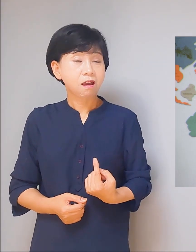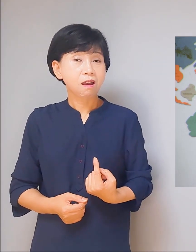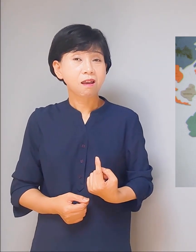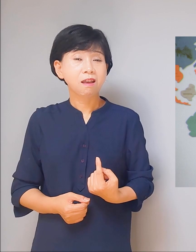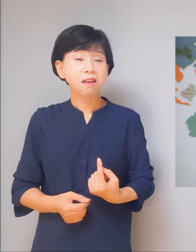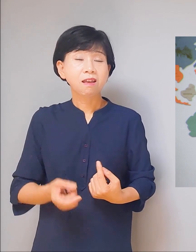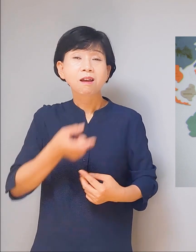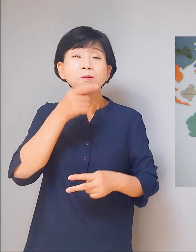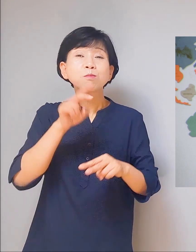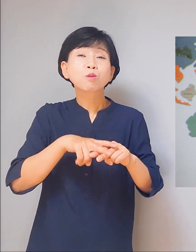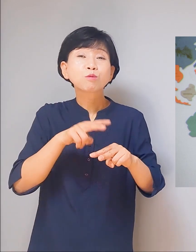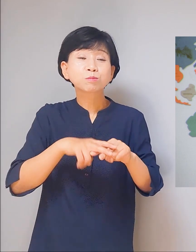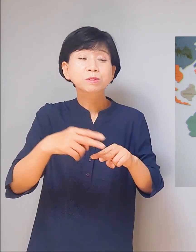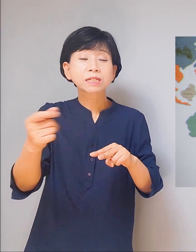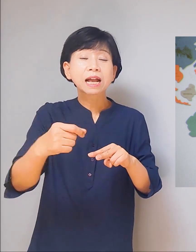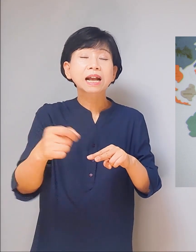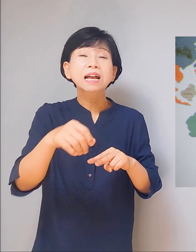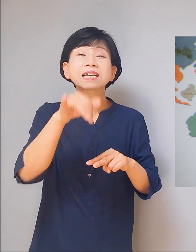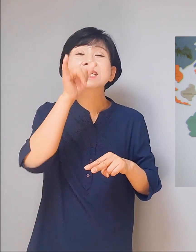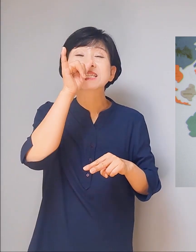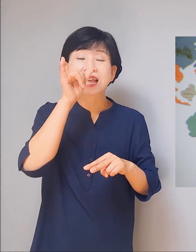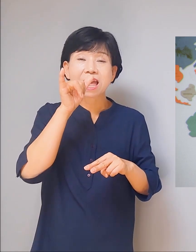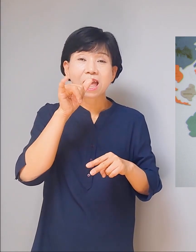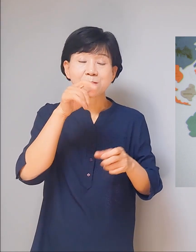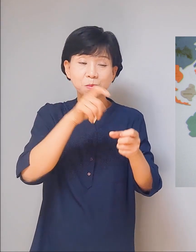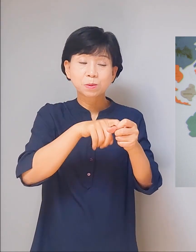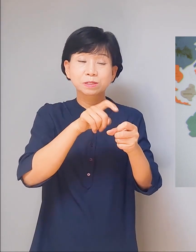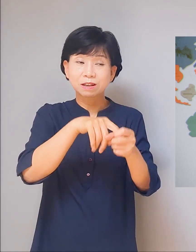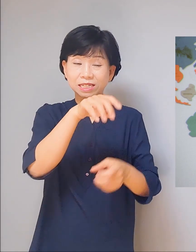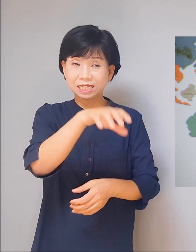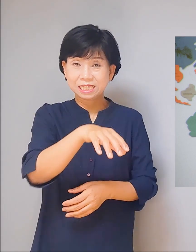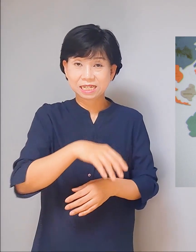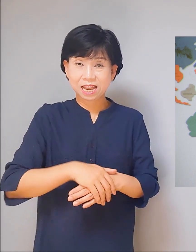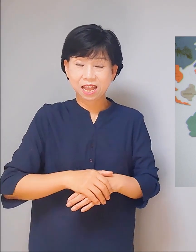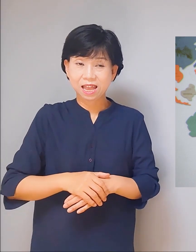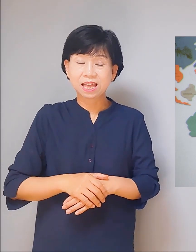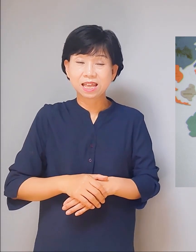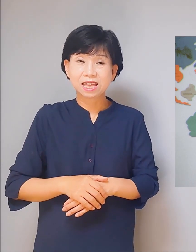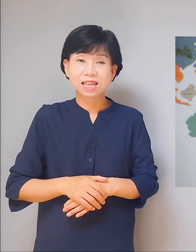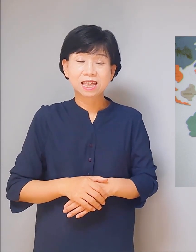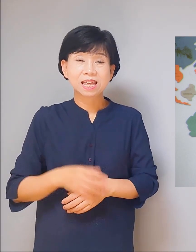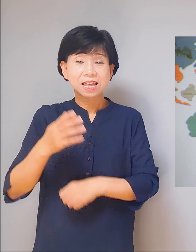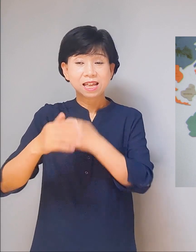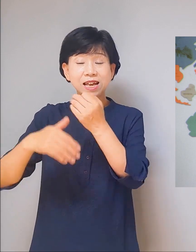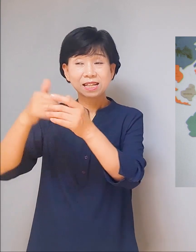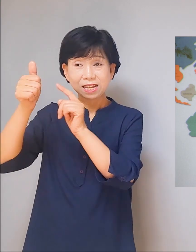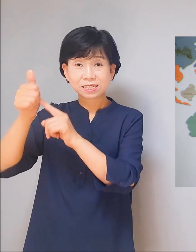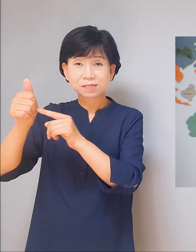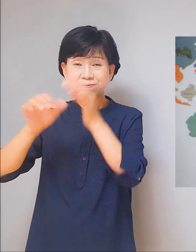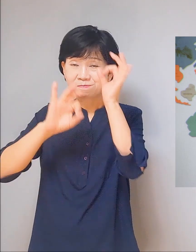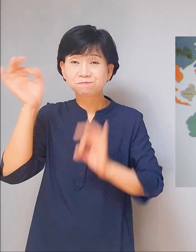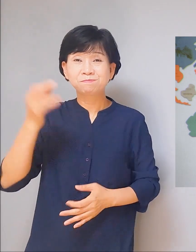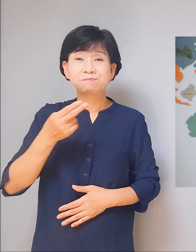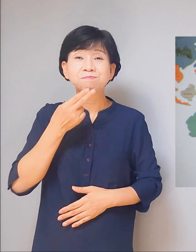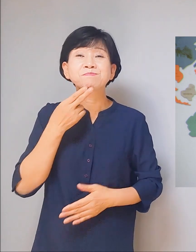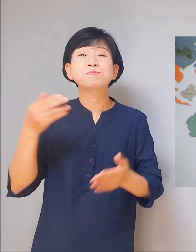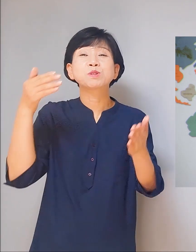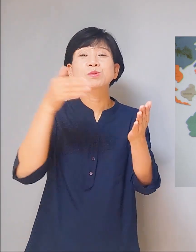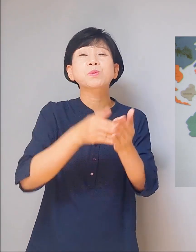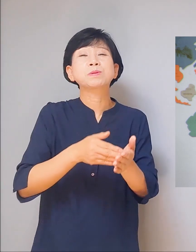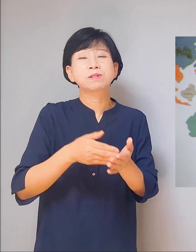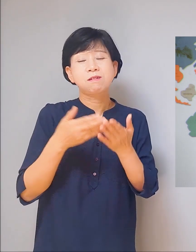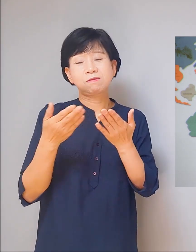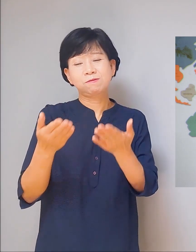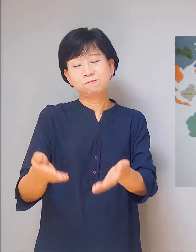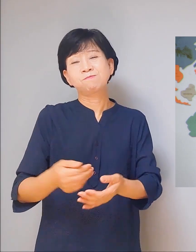근처에 하란이 있다는 거죠. 하나님은 한치의 오차도 없이 야곱이 하란에 도착하게끔